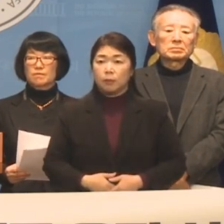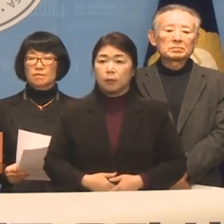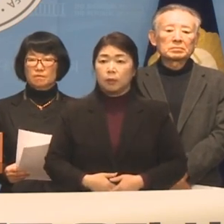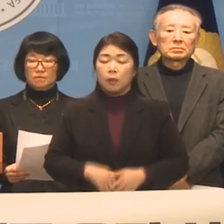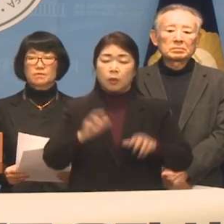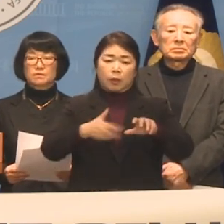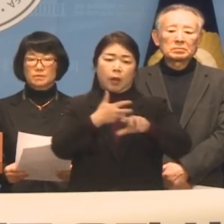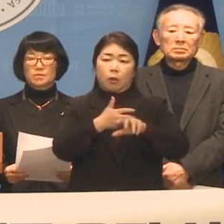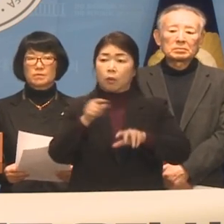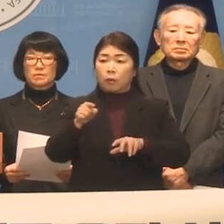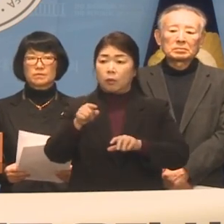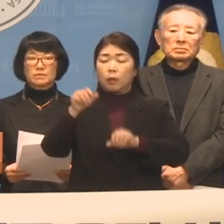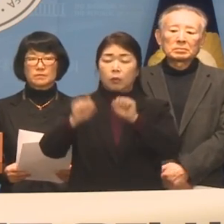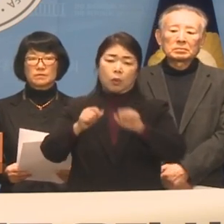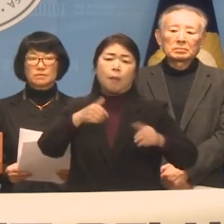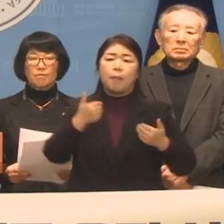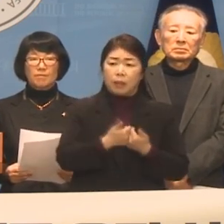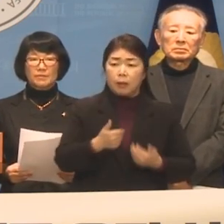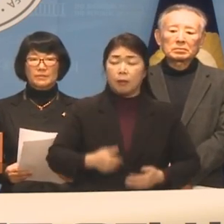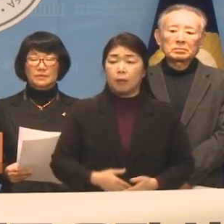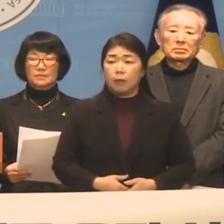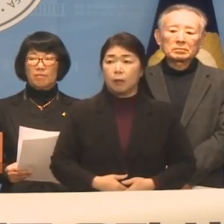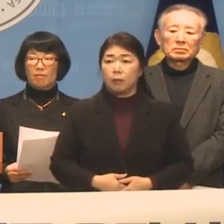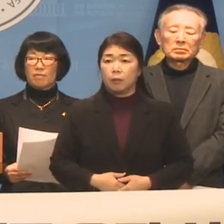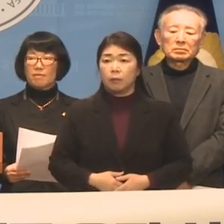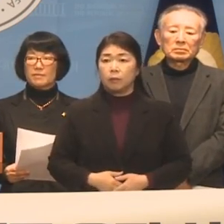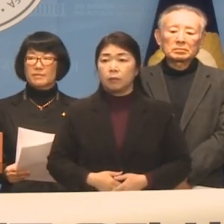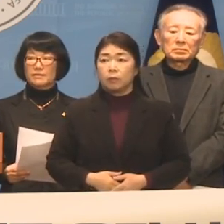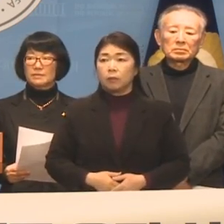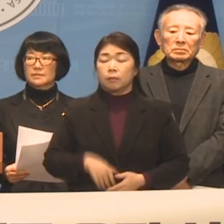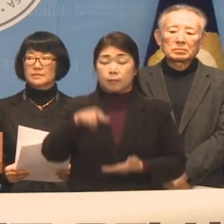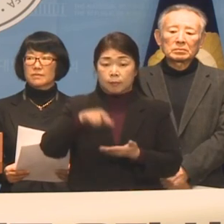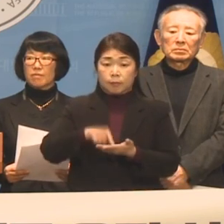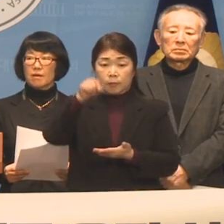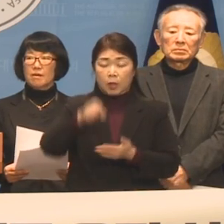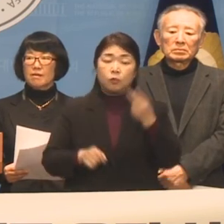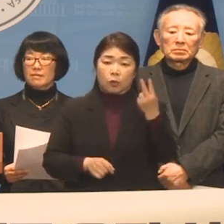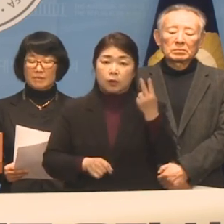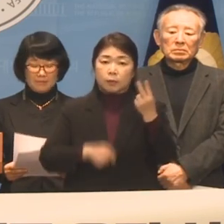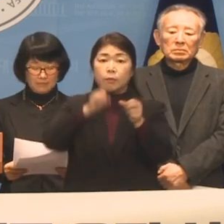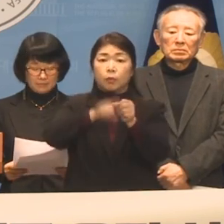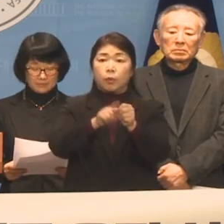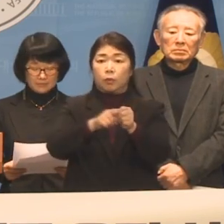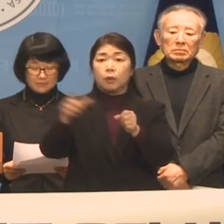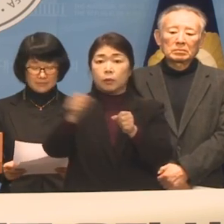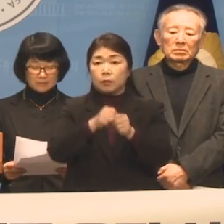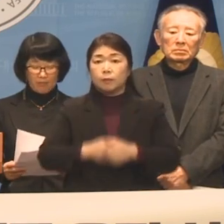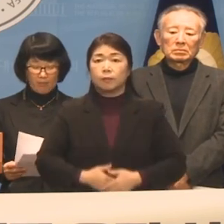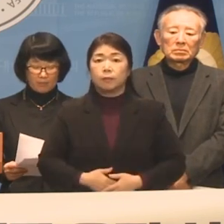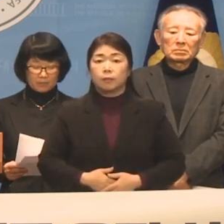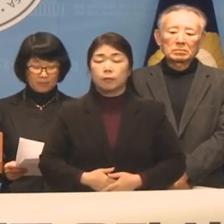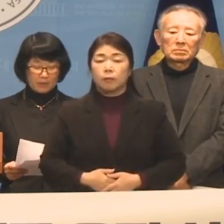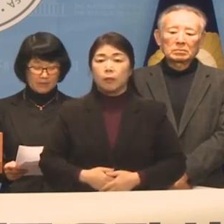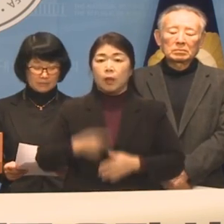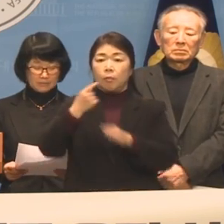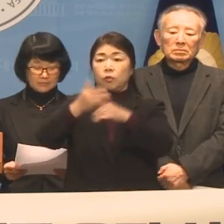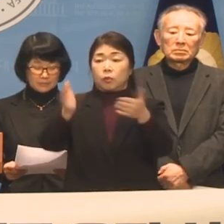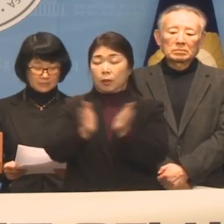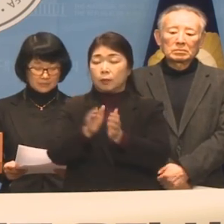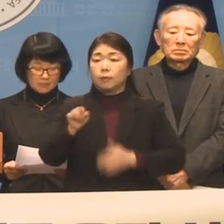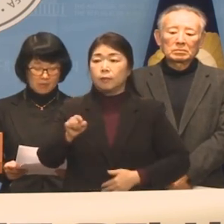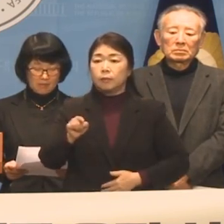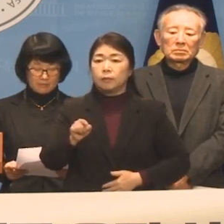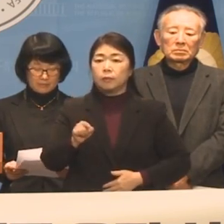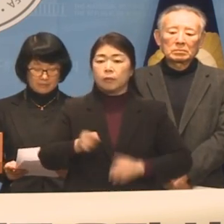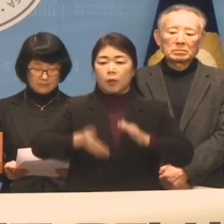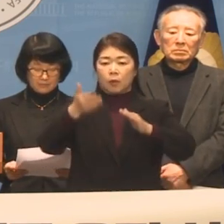개혁에 역행하는 거 아니냐 생각합니다. 이제 빨리 끝내겠습니다. 핵심은 저희들은 이 두 가지. 민주당은